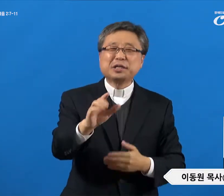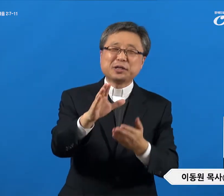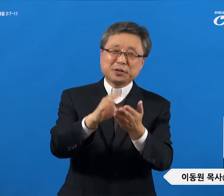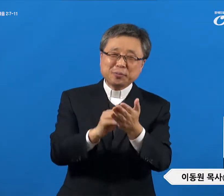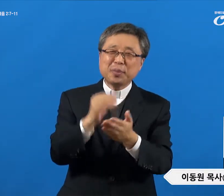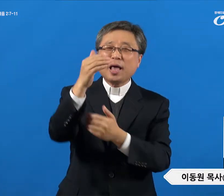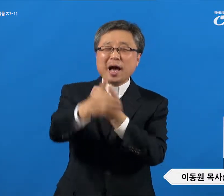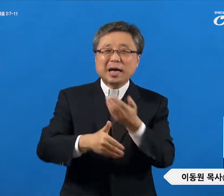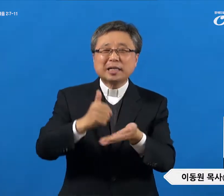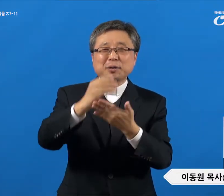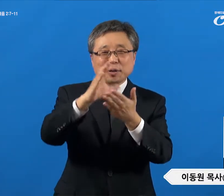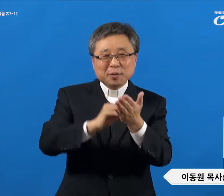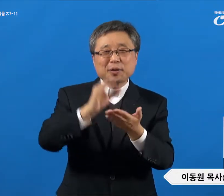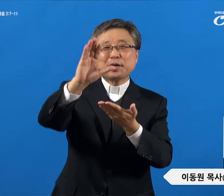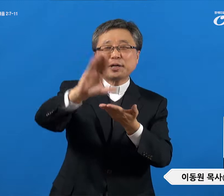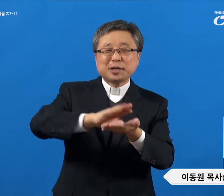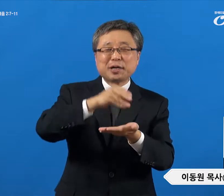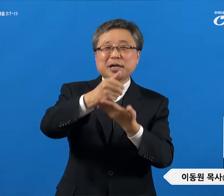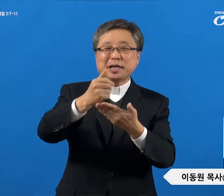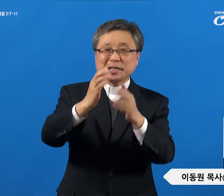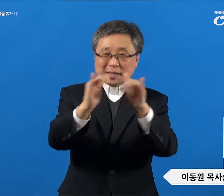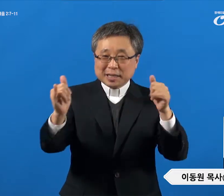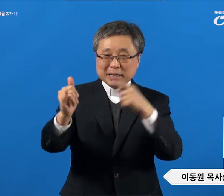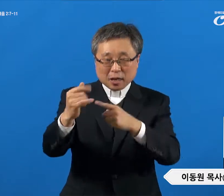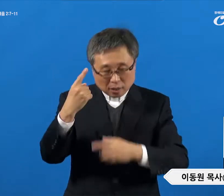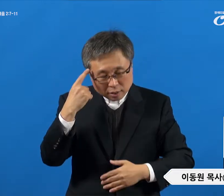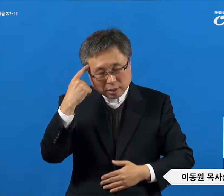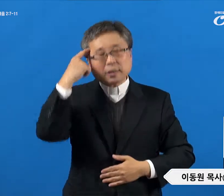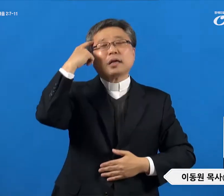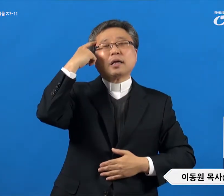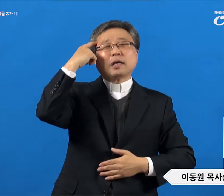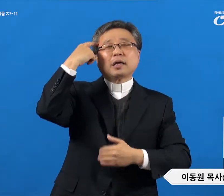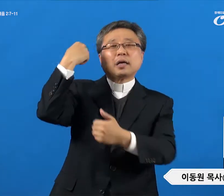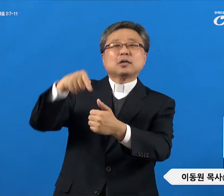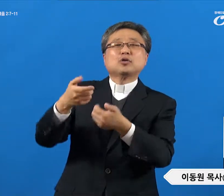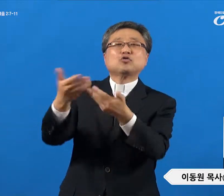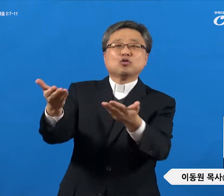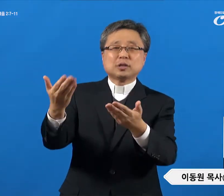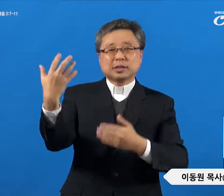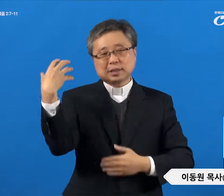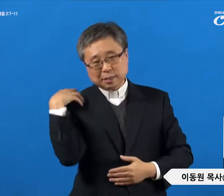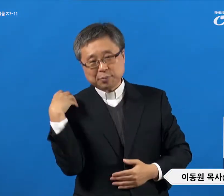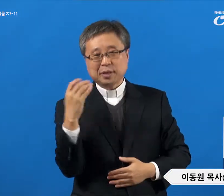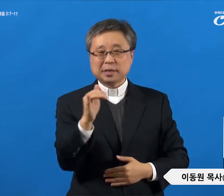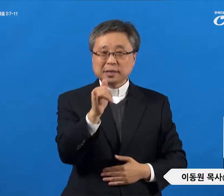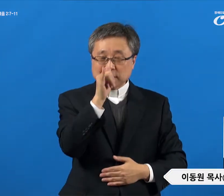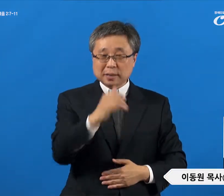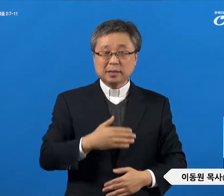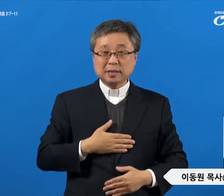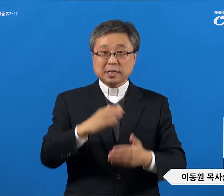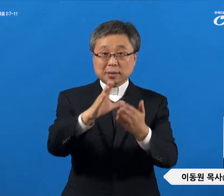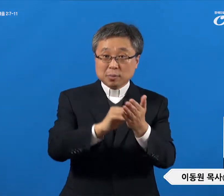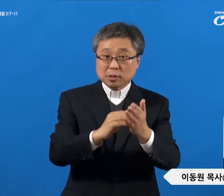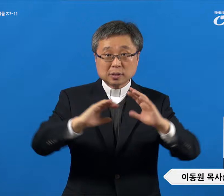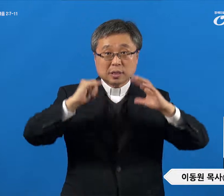하나님의 비밀인 그리스도를 사람들에게 깨우쳐야 할 사명이 있다고. 이 비밀이 세상 비밀과 다른 것은